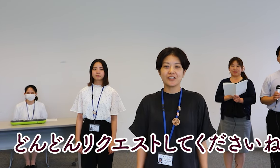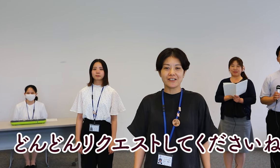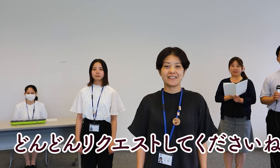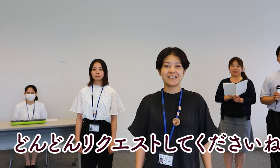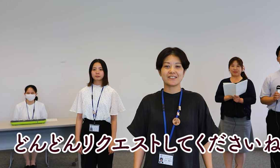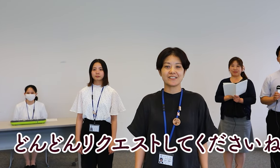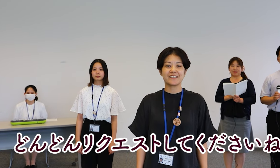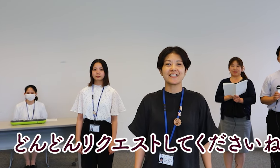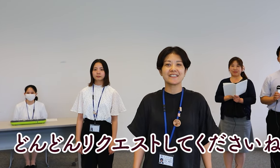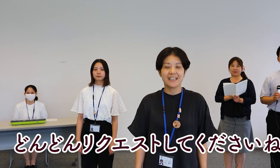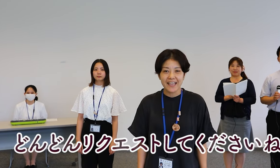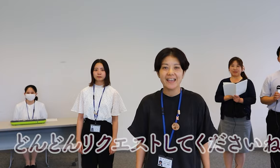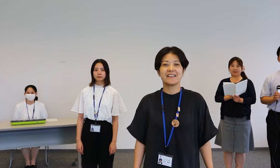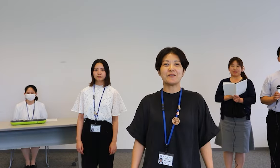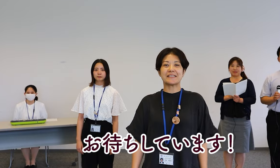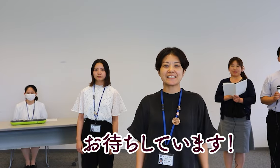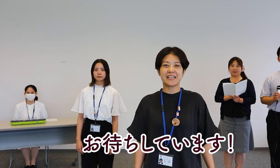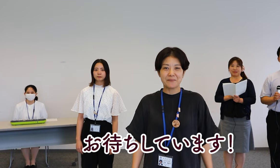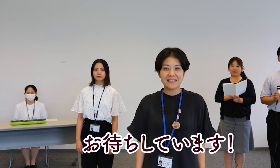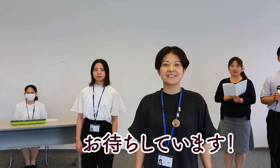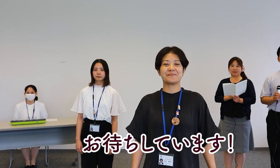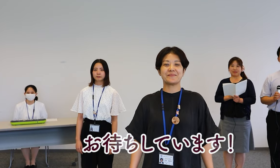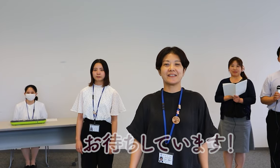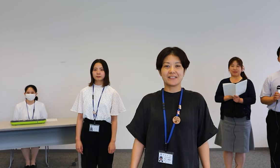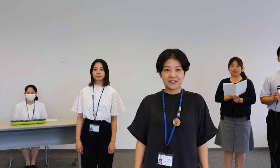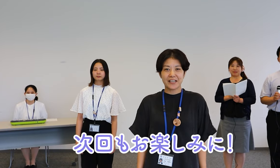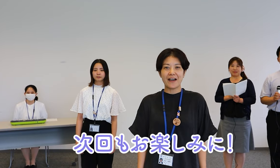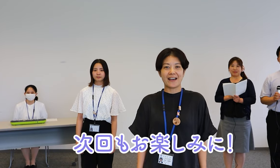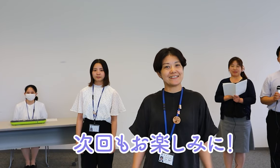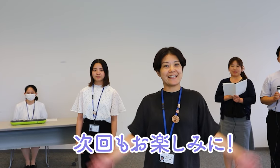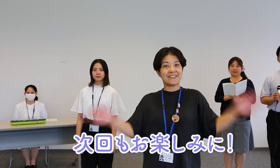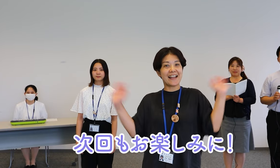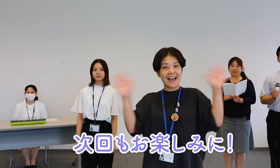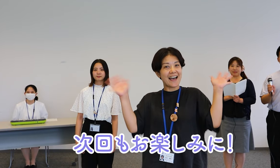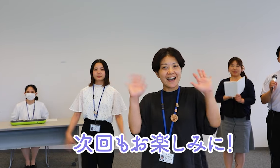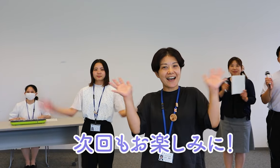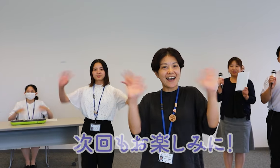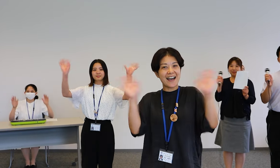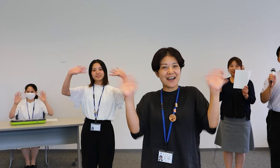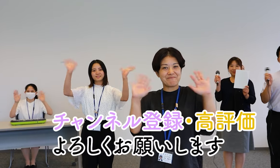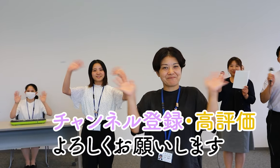リクエストしてくださいね。お待ちしています。それではさよなら。